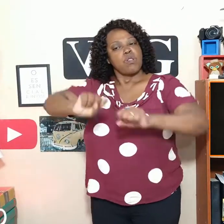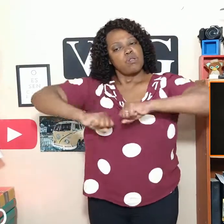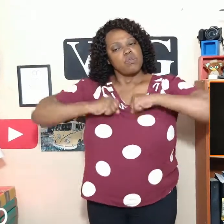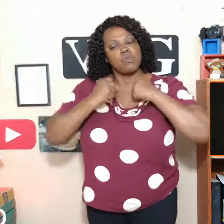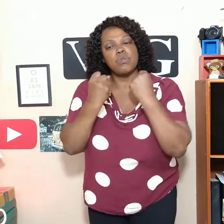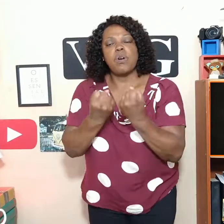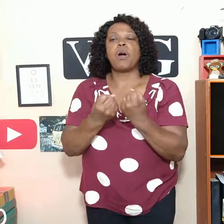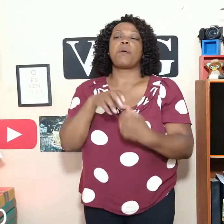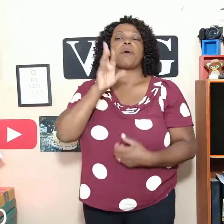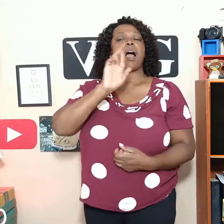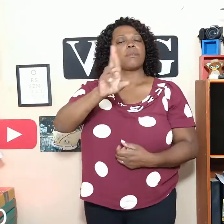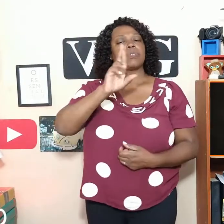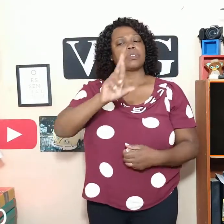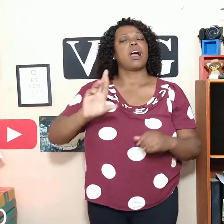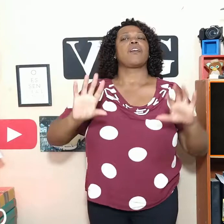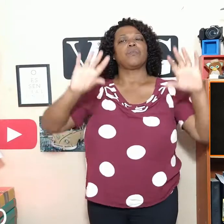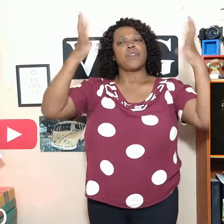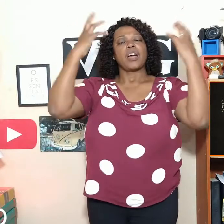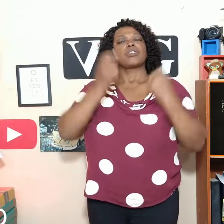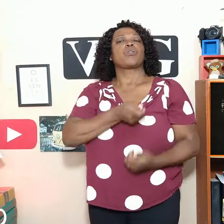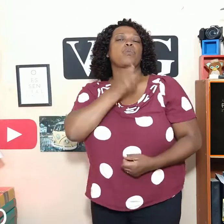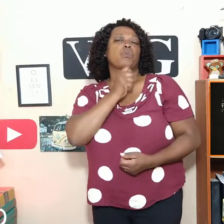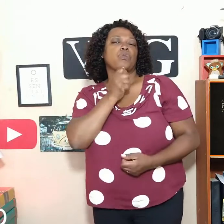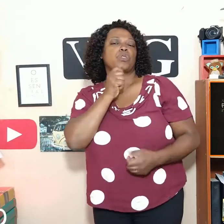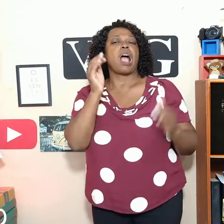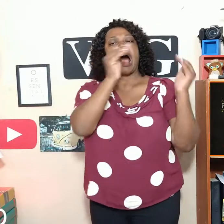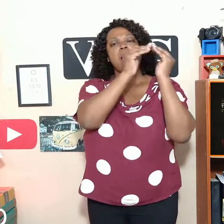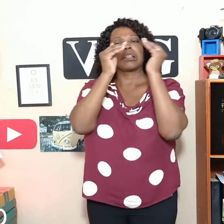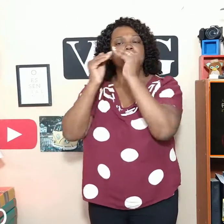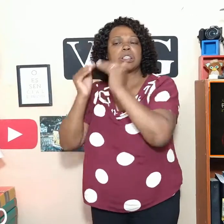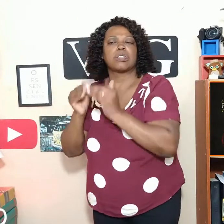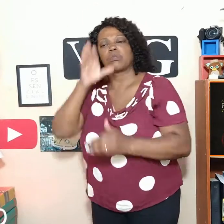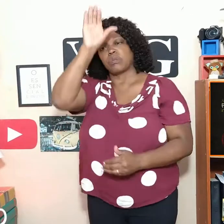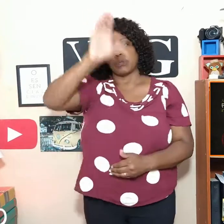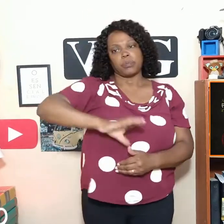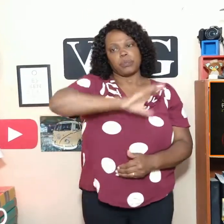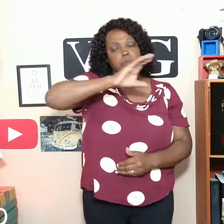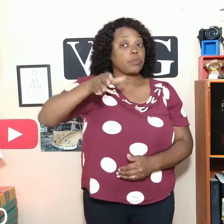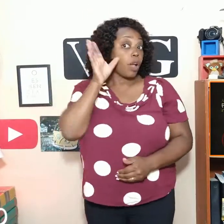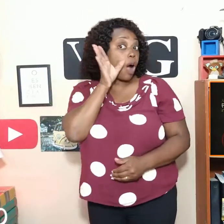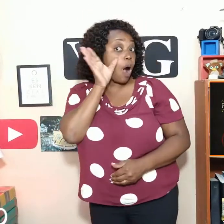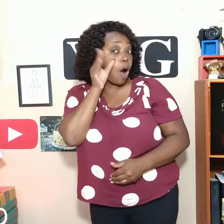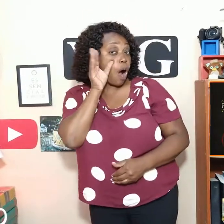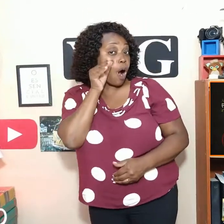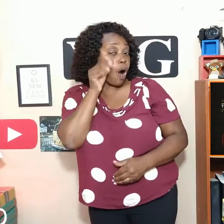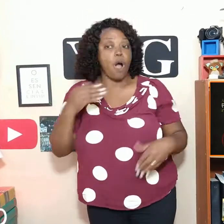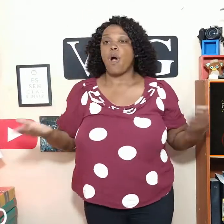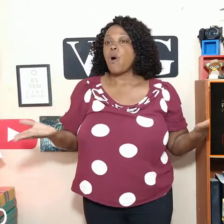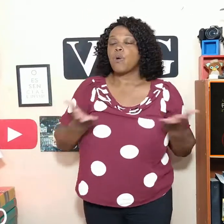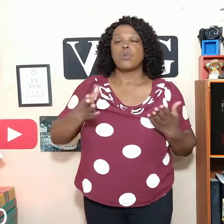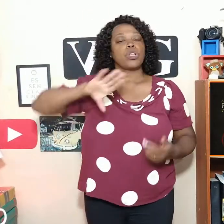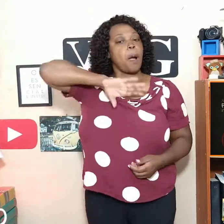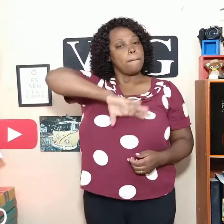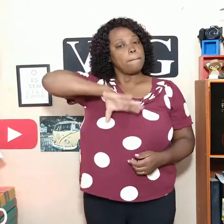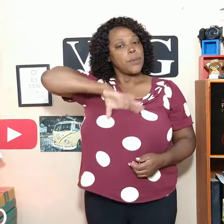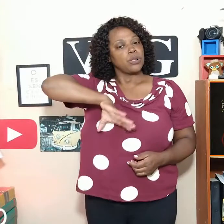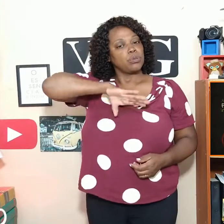entre as pessoas, pois representava as festas sem uma ligação direta com o catolicismo. Como curiosidade, atualmente em Portugal,